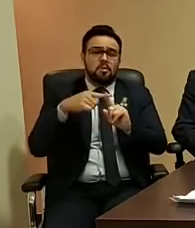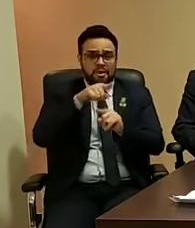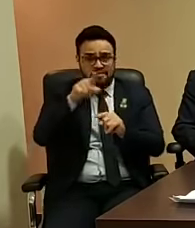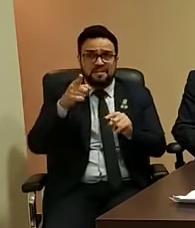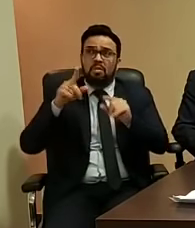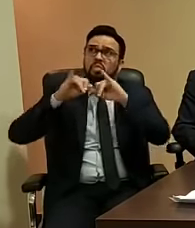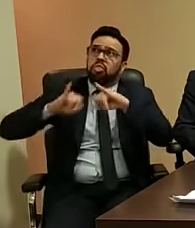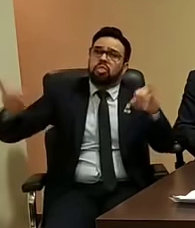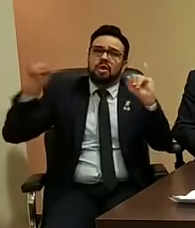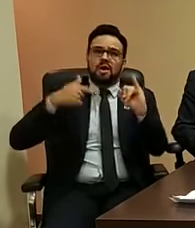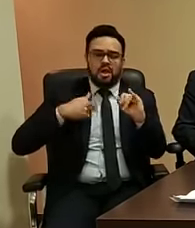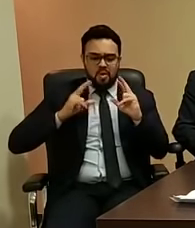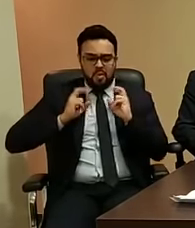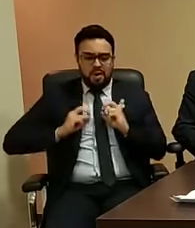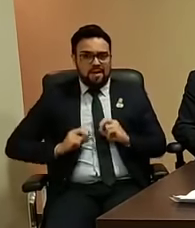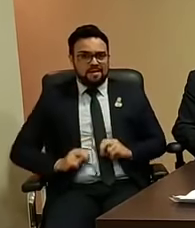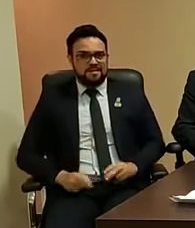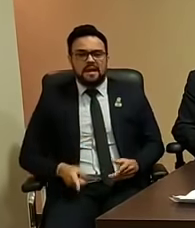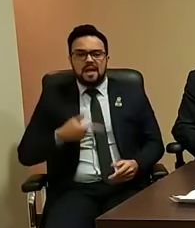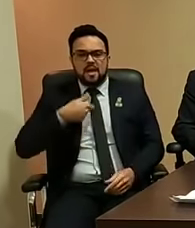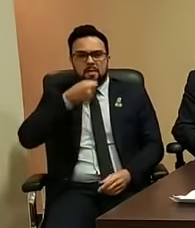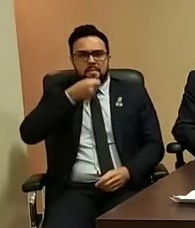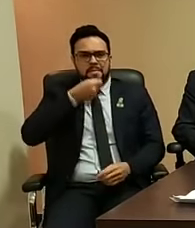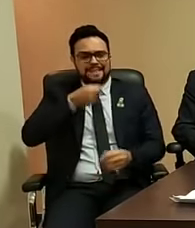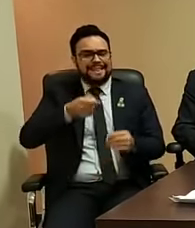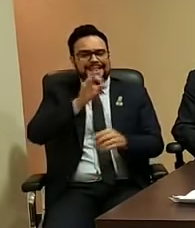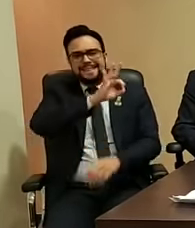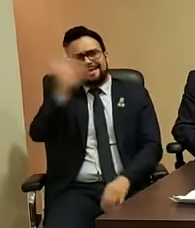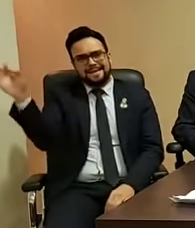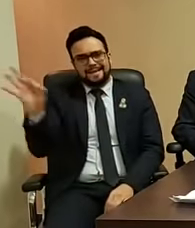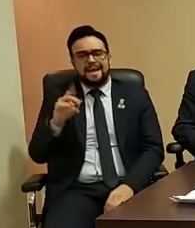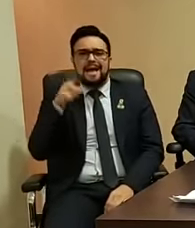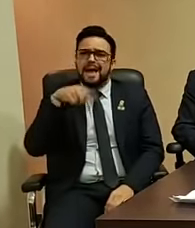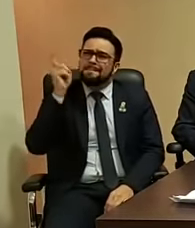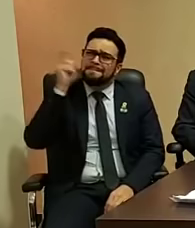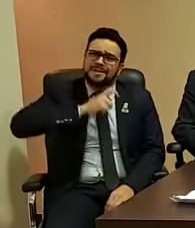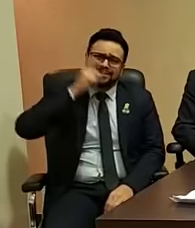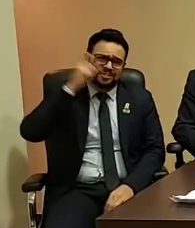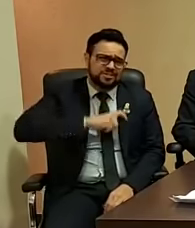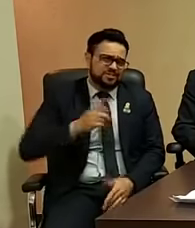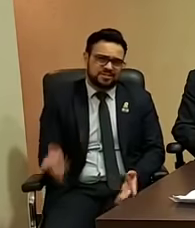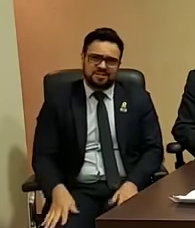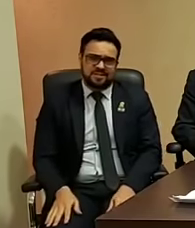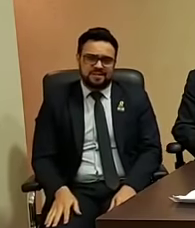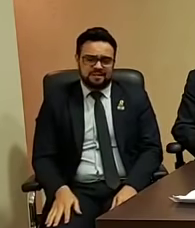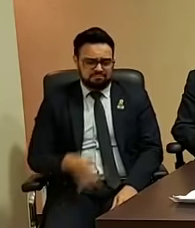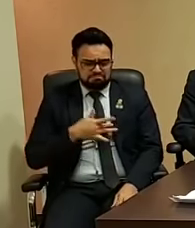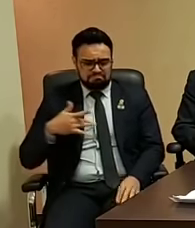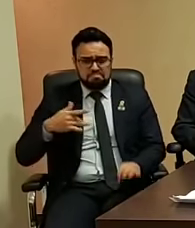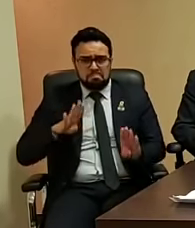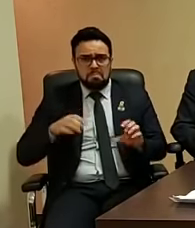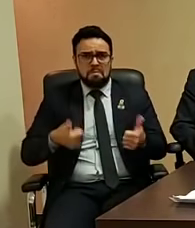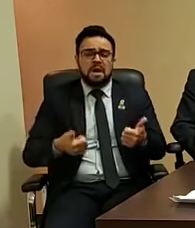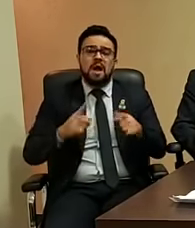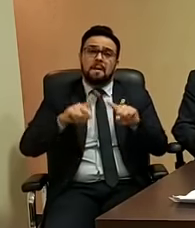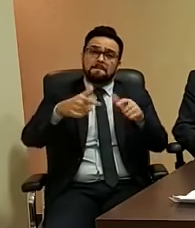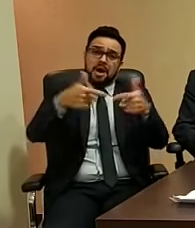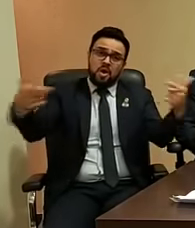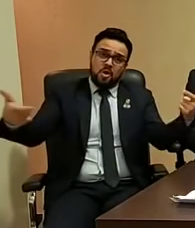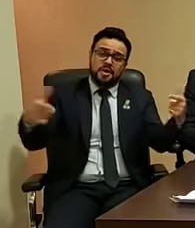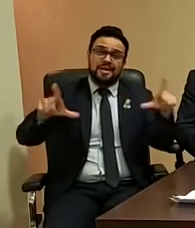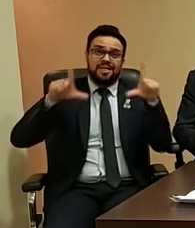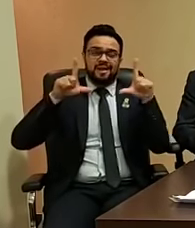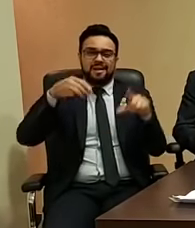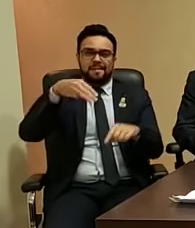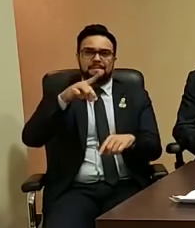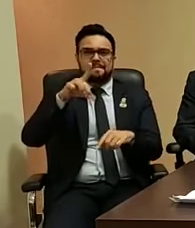estou com câncer. Tá? Vou para casa, não dei entrevista para ninguém. Então, é mentira em cima de mentira. Lamentavelmente, grande parte da nossa mídia se